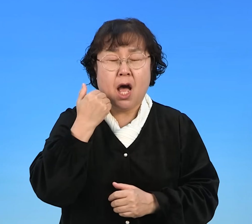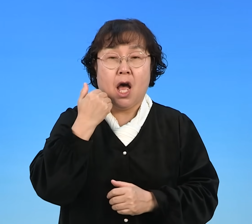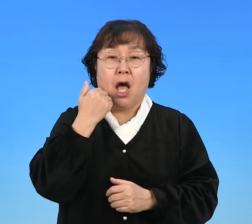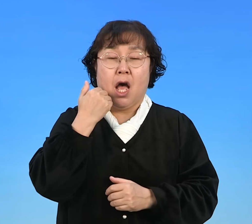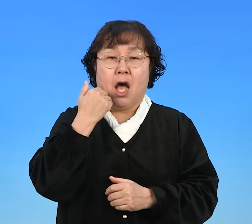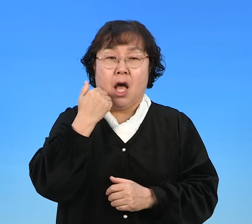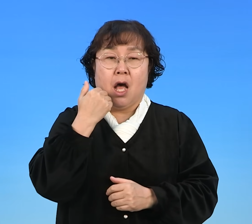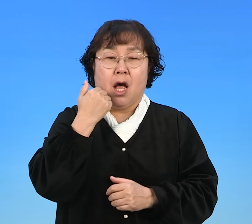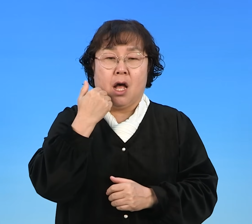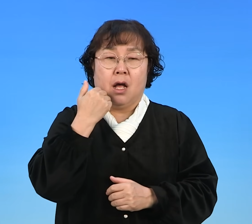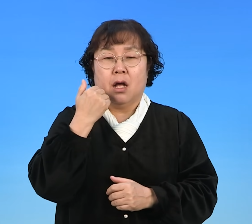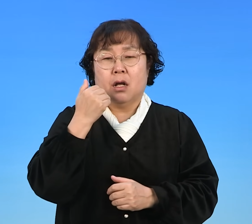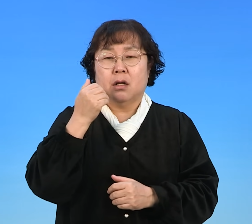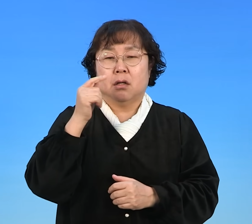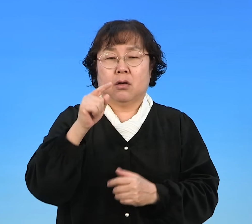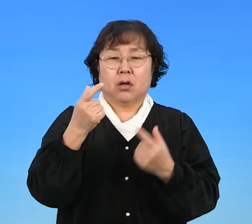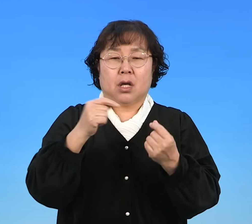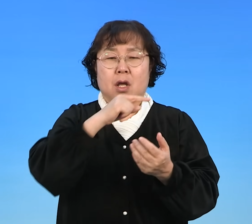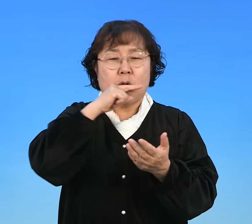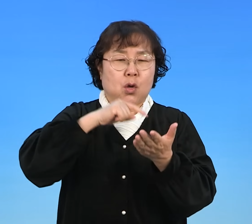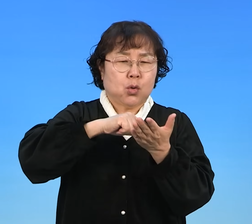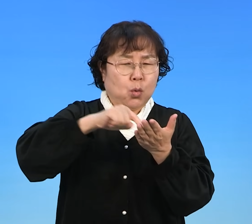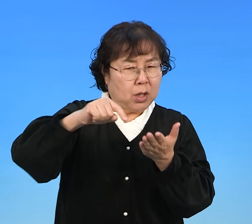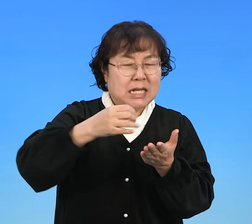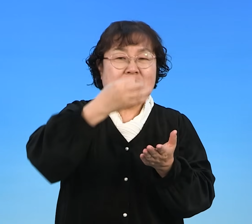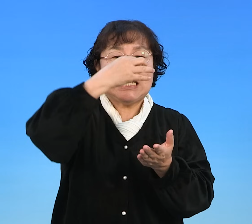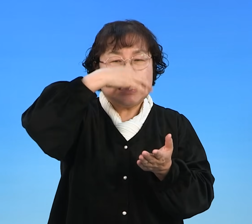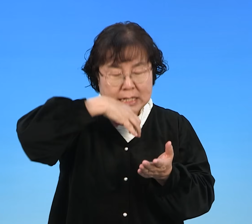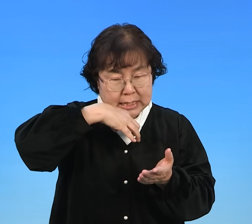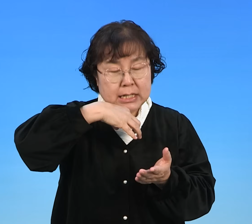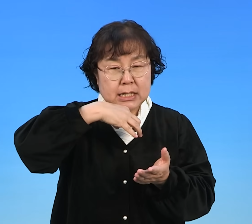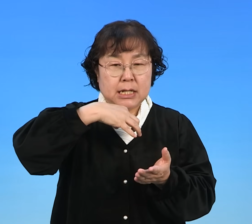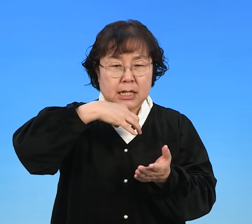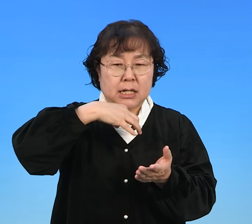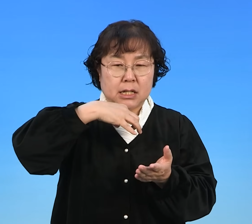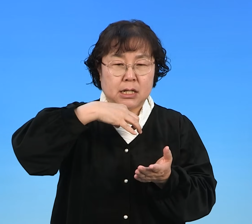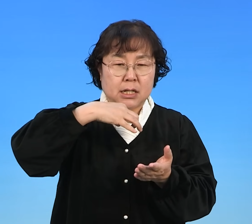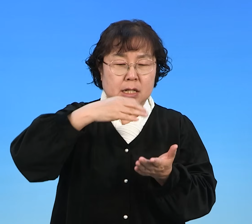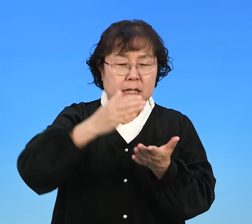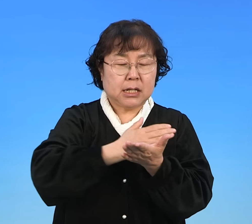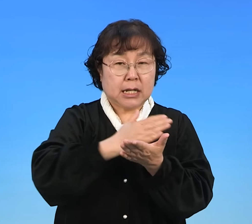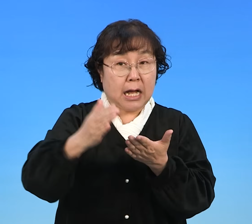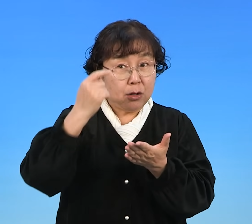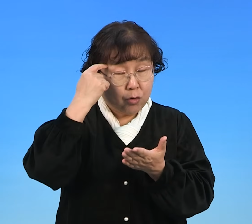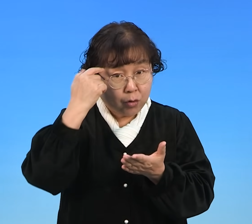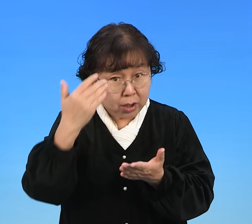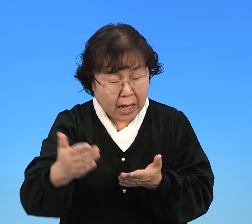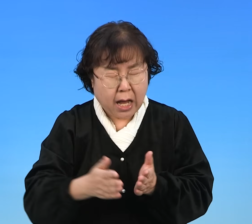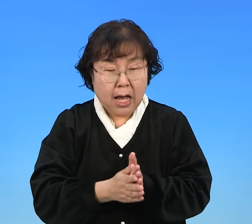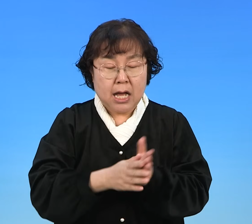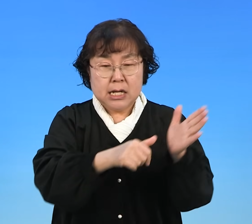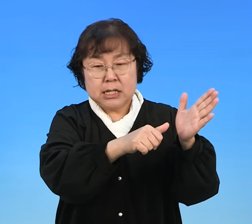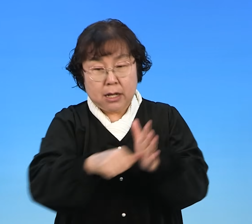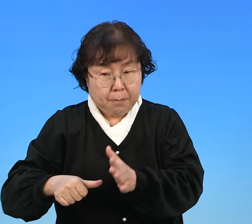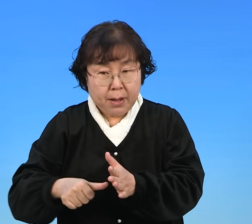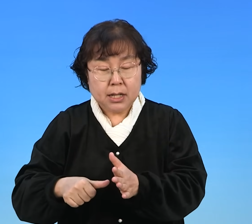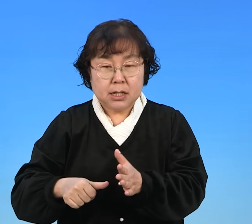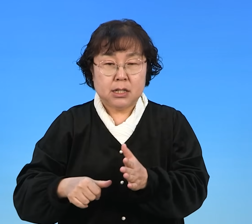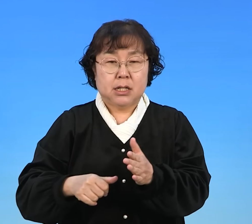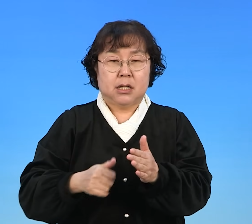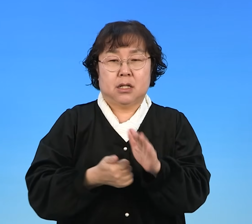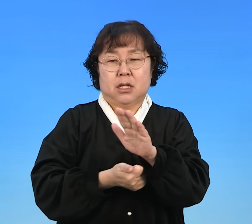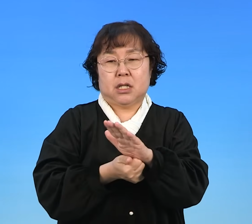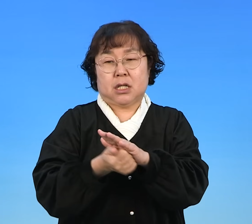이런 식으로 손익을 따지겠는가? 실패는 알고 보면 승리의 다른 얼굴일지